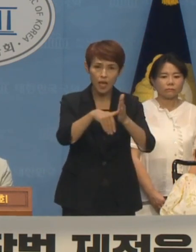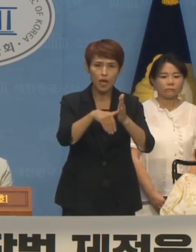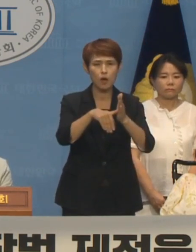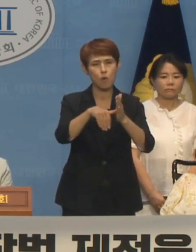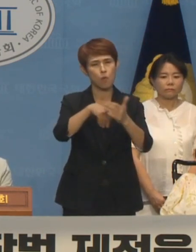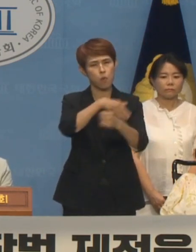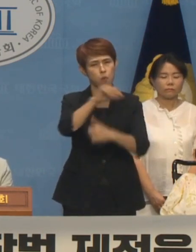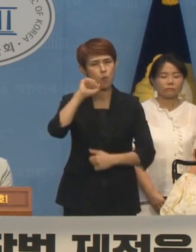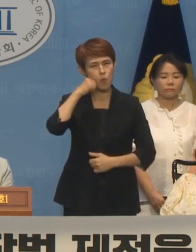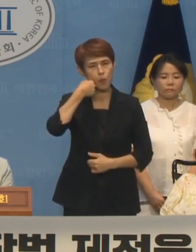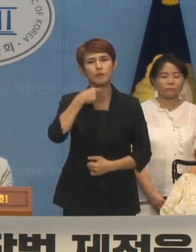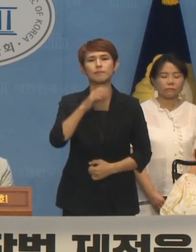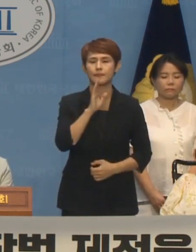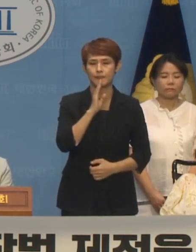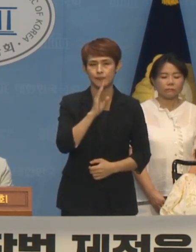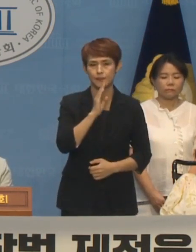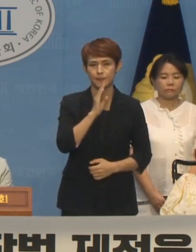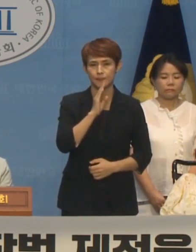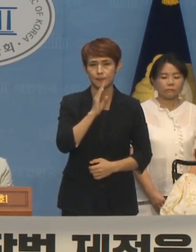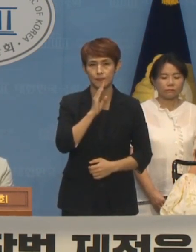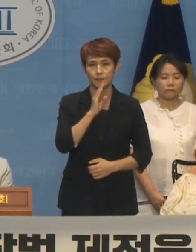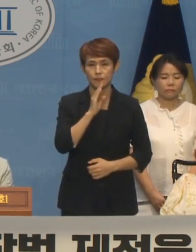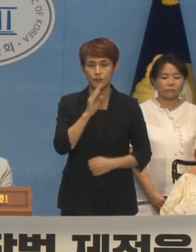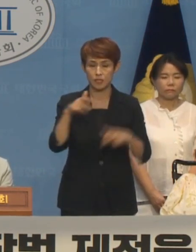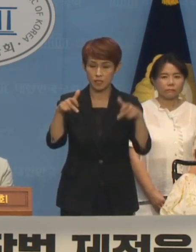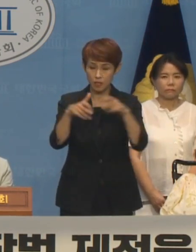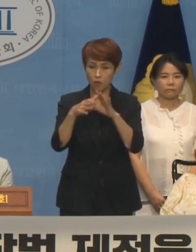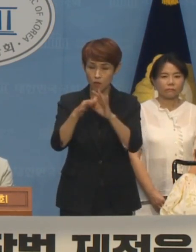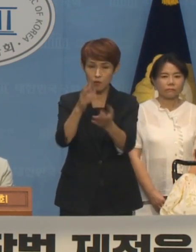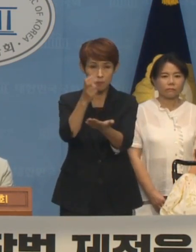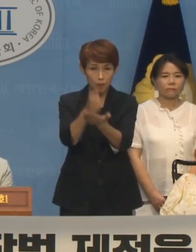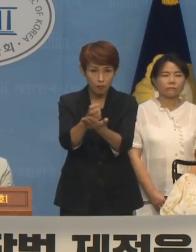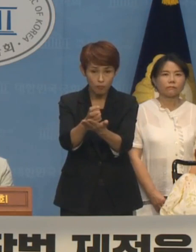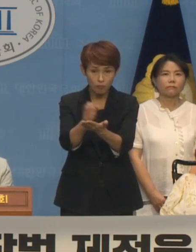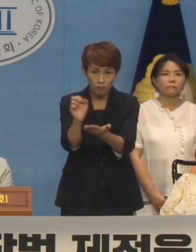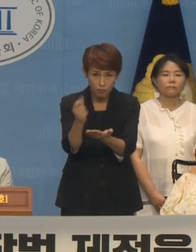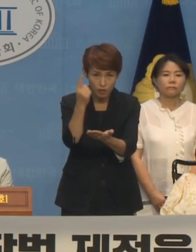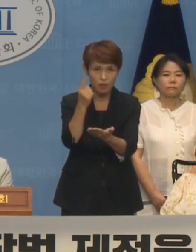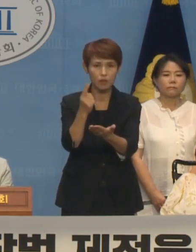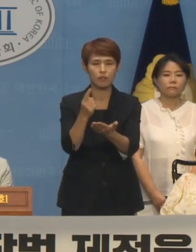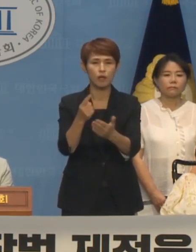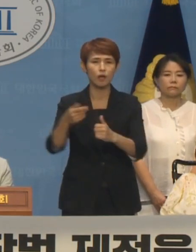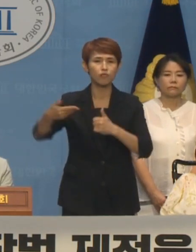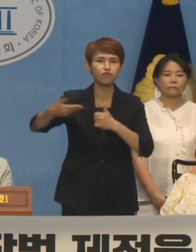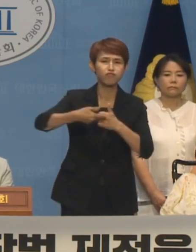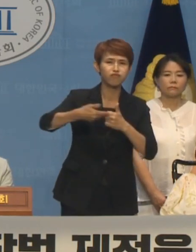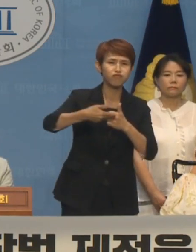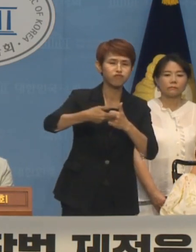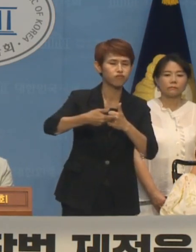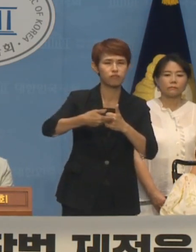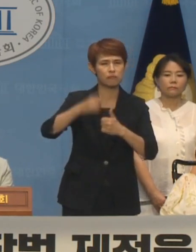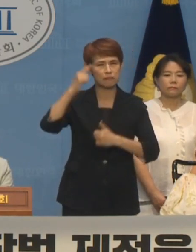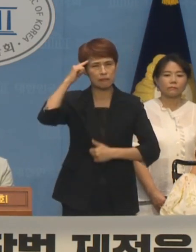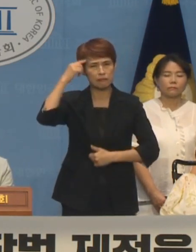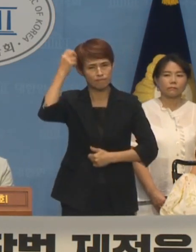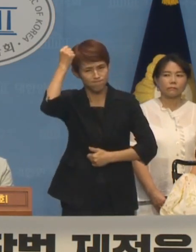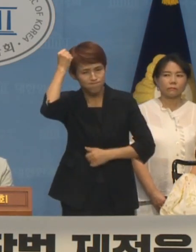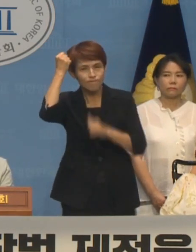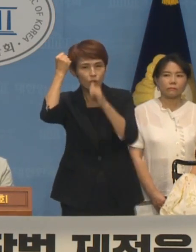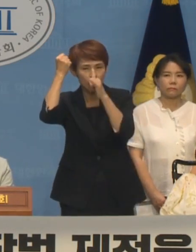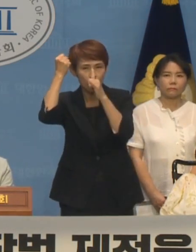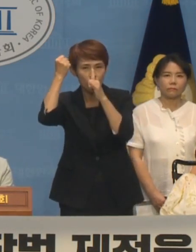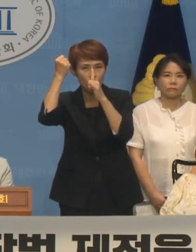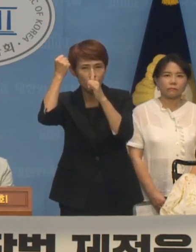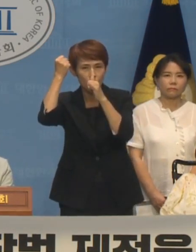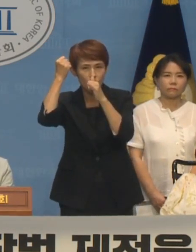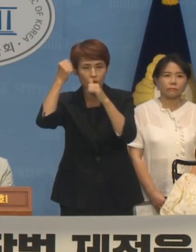어려움이 있을 것입니다. 또한 기존 장애인 관련 법들로 인해 시혜적인 관점을 탈피하지 못한 채